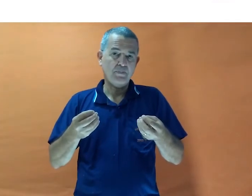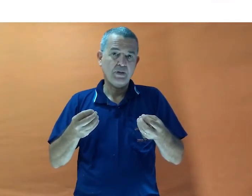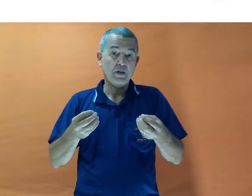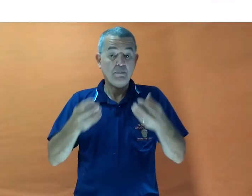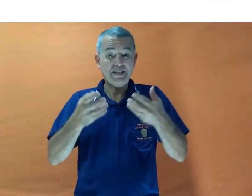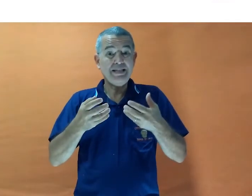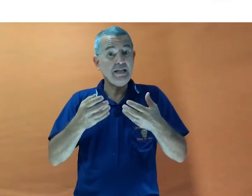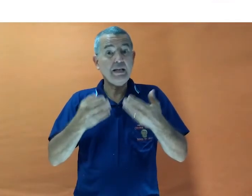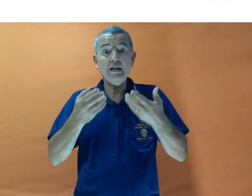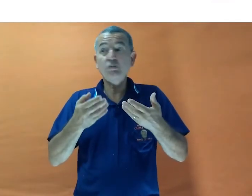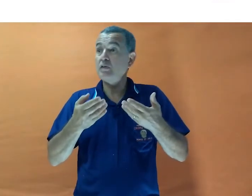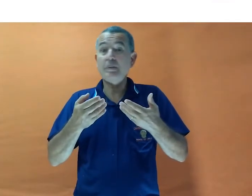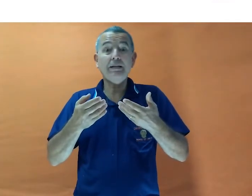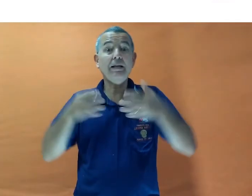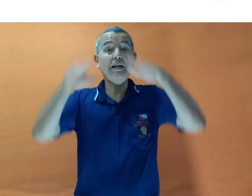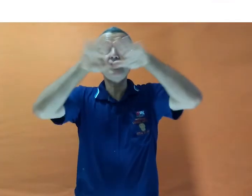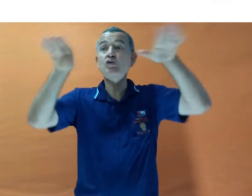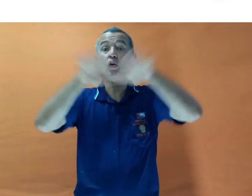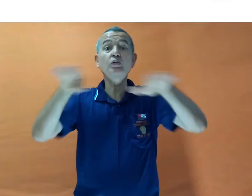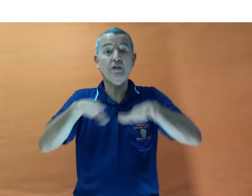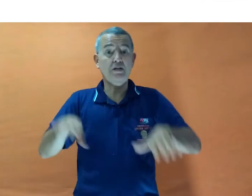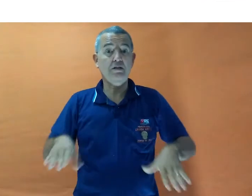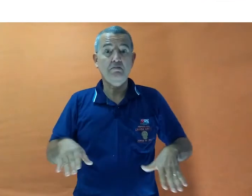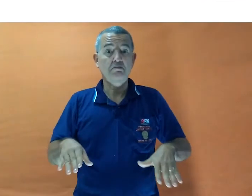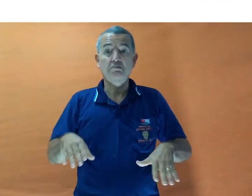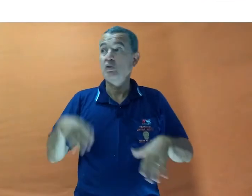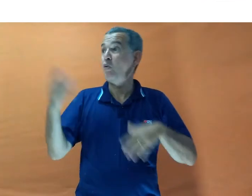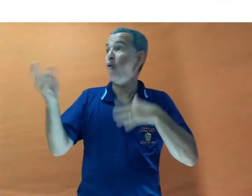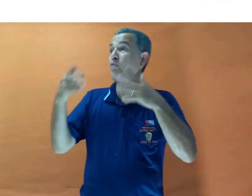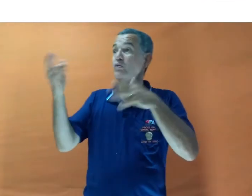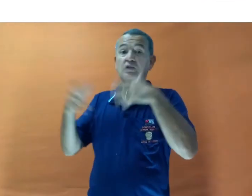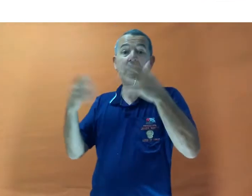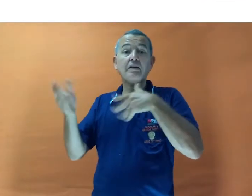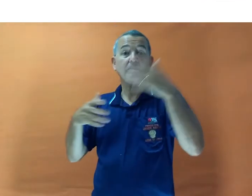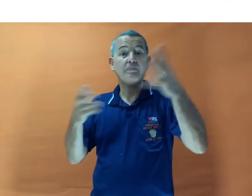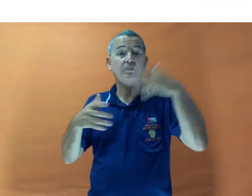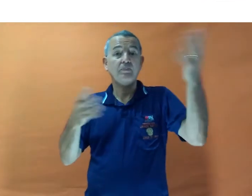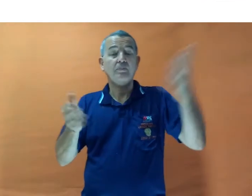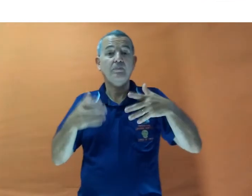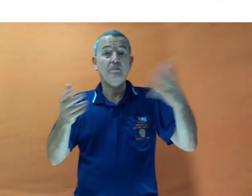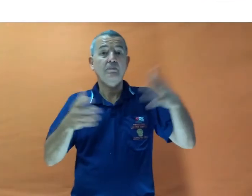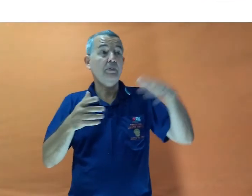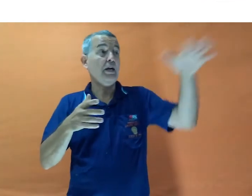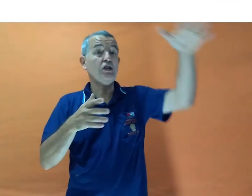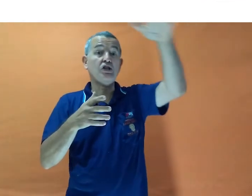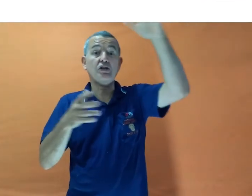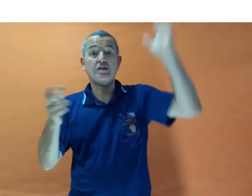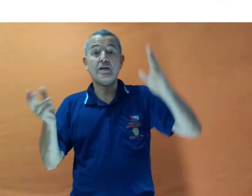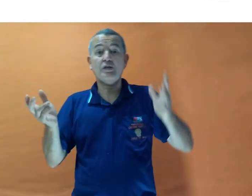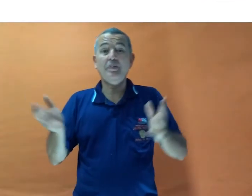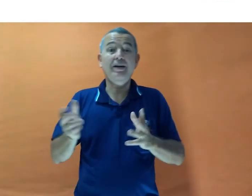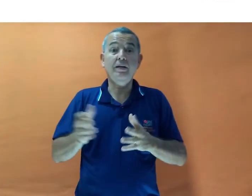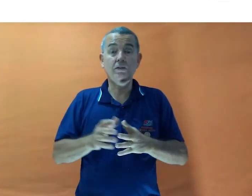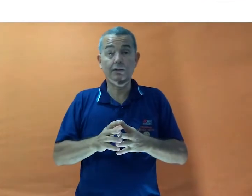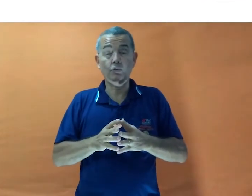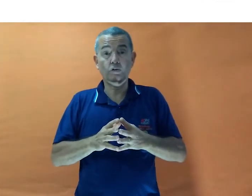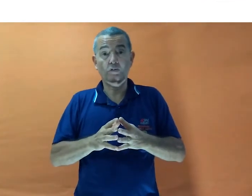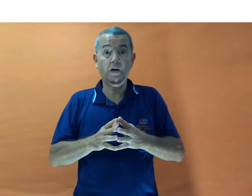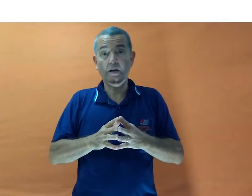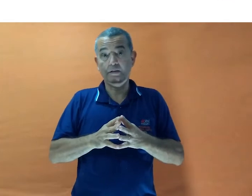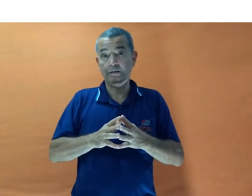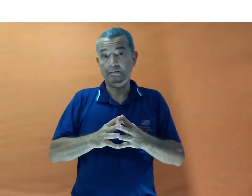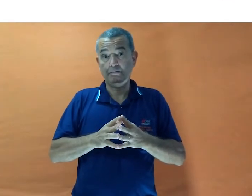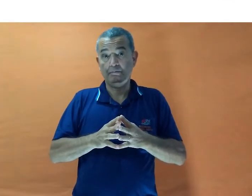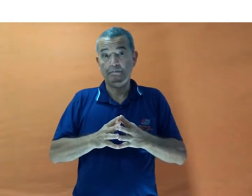referencial para dizer que não são prateleiras soltas, como tem pranchas nas paredes em